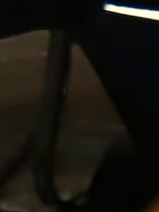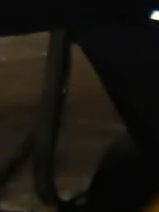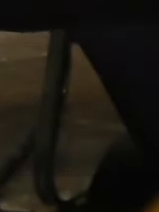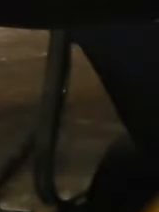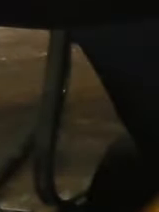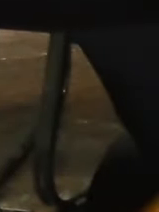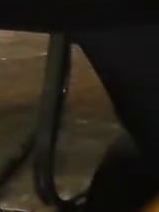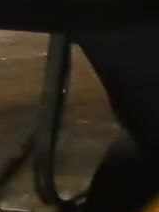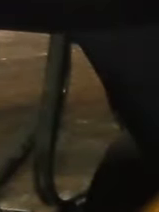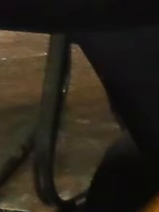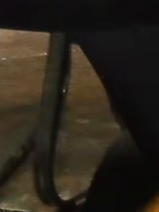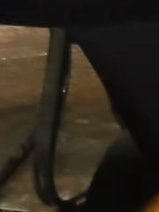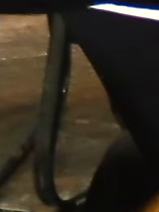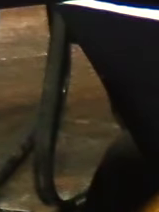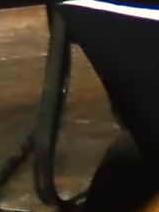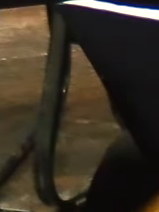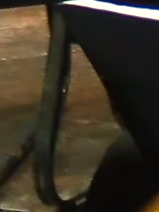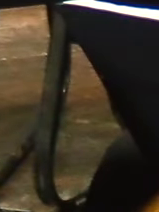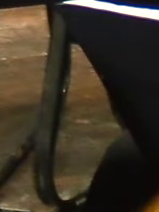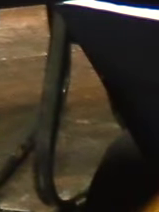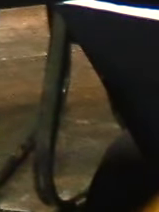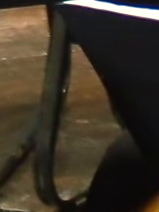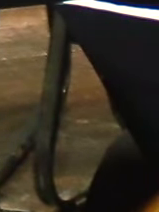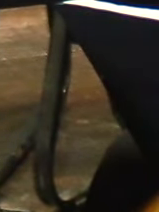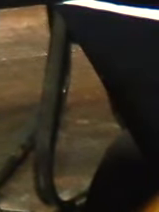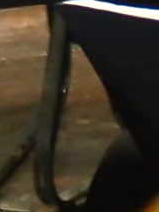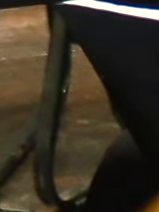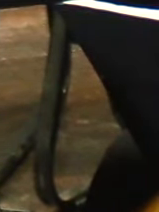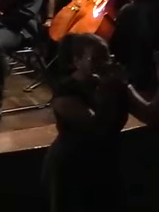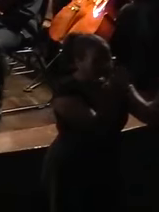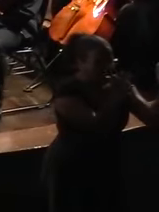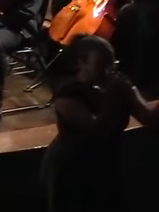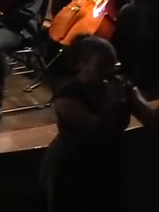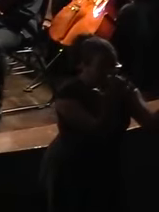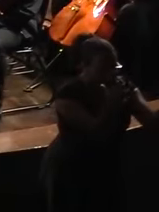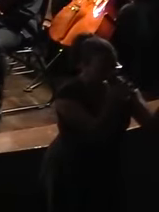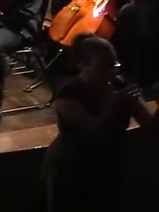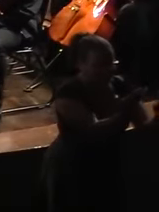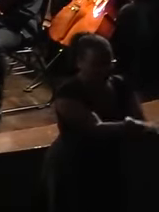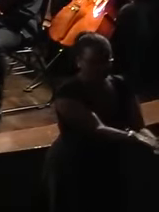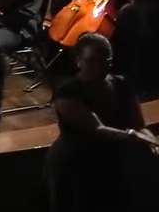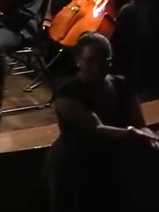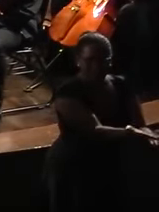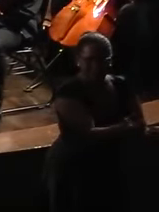professor Ronaldo Silliman, por favor. Professor, uma salva de palmas.